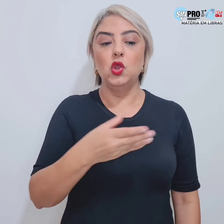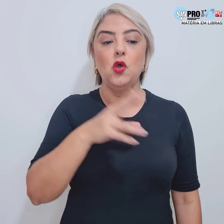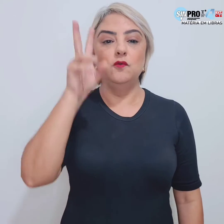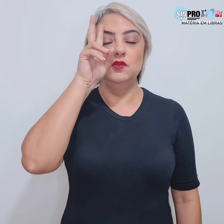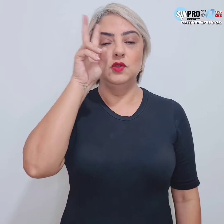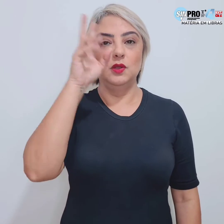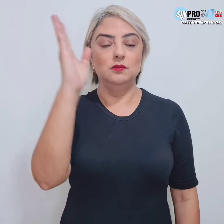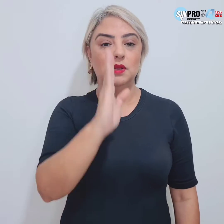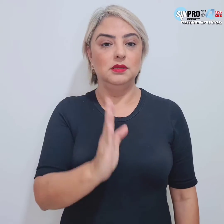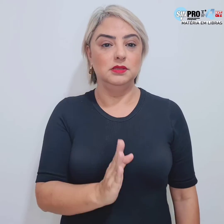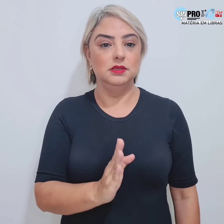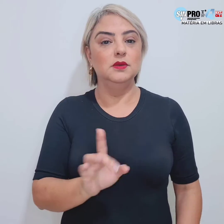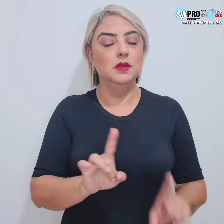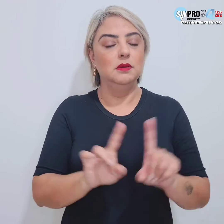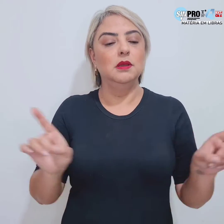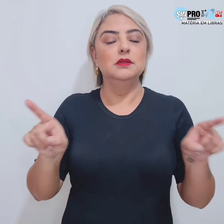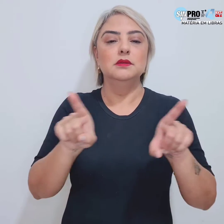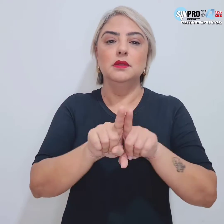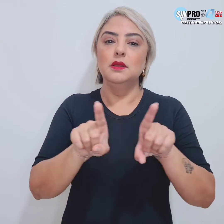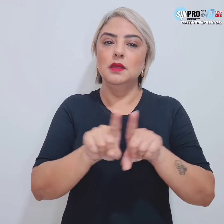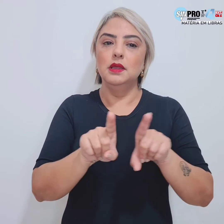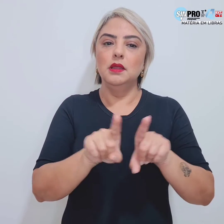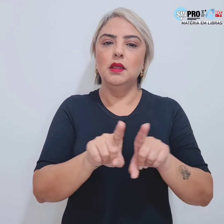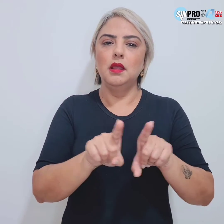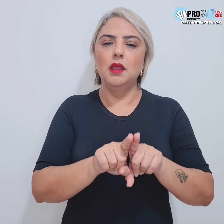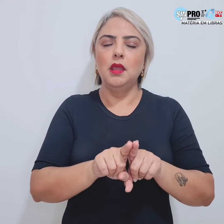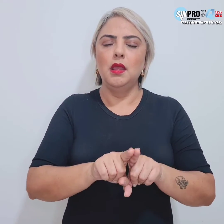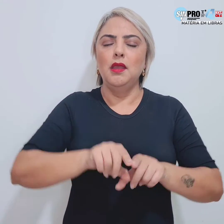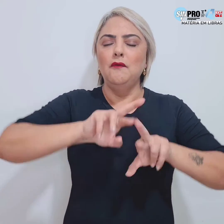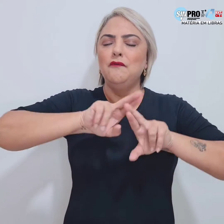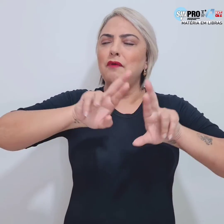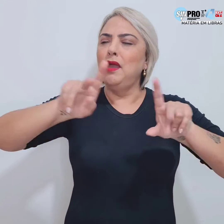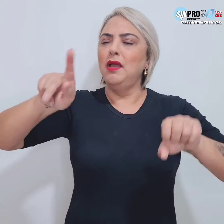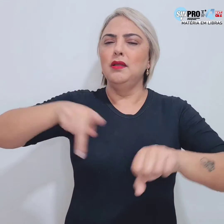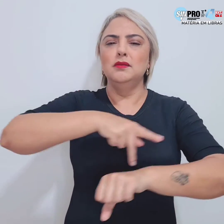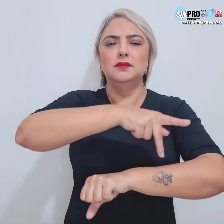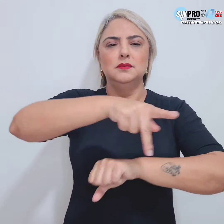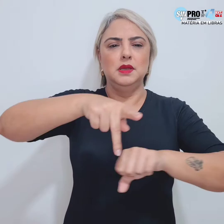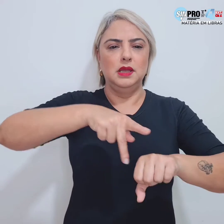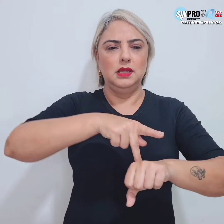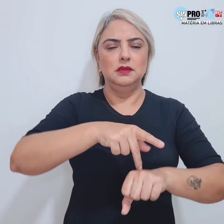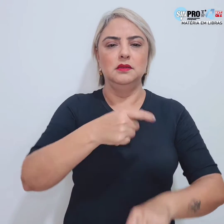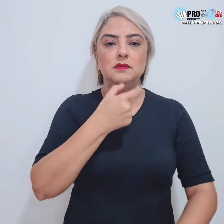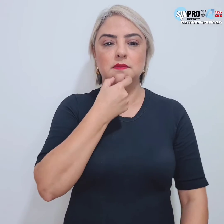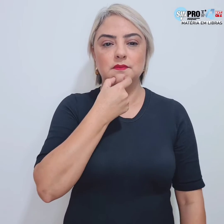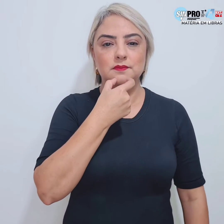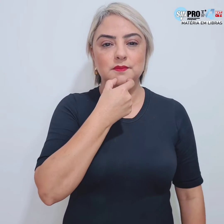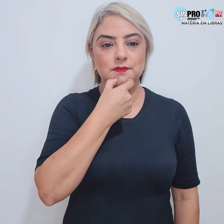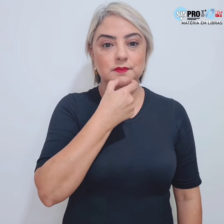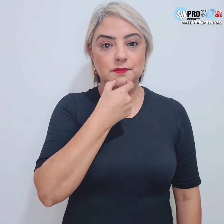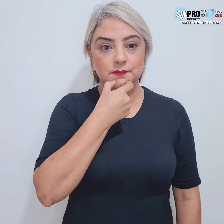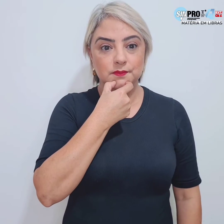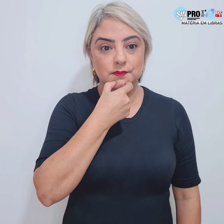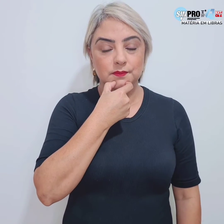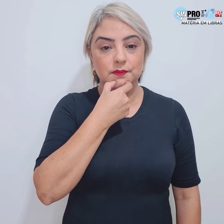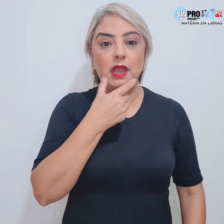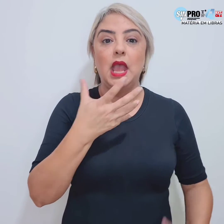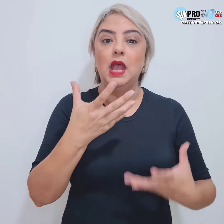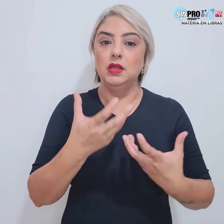Brasil, mas também na de vários países. O neoliberalismo, adotado pelos